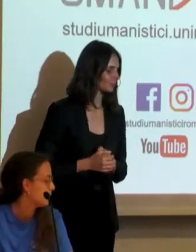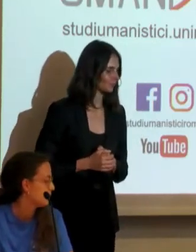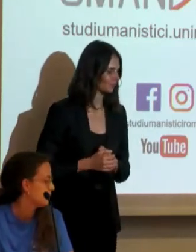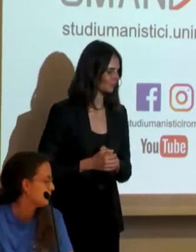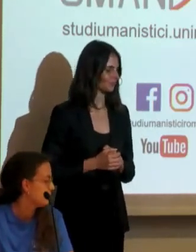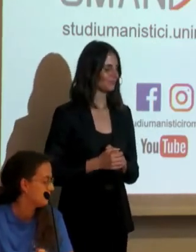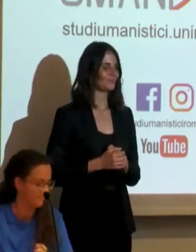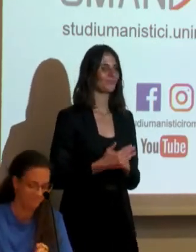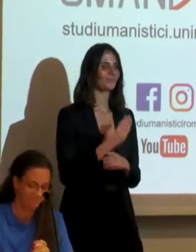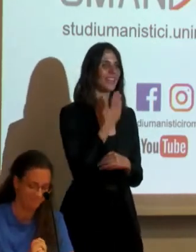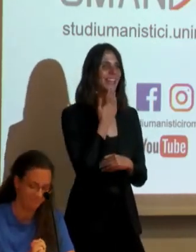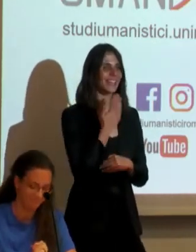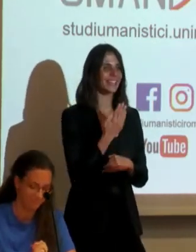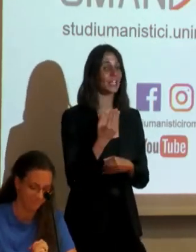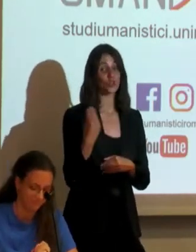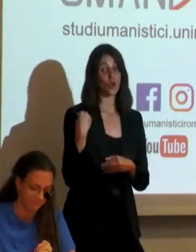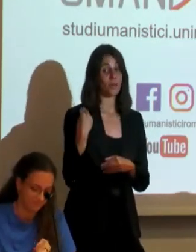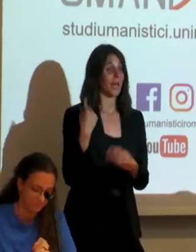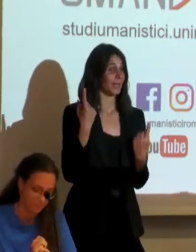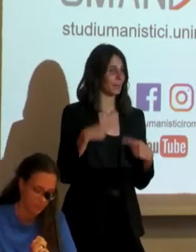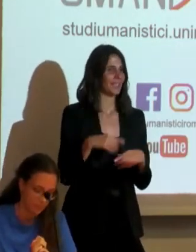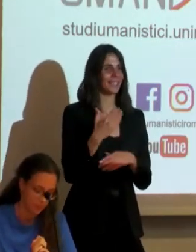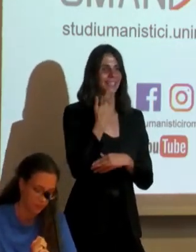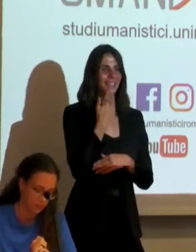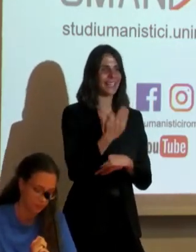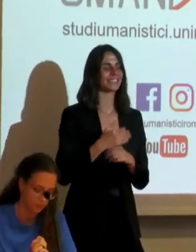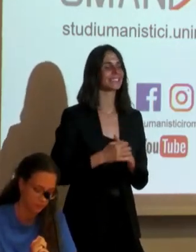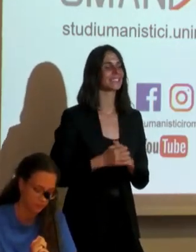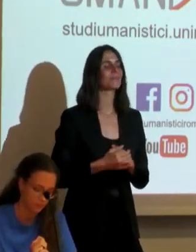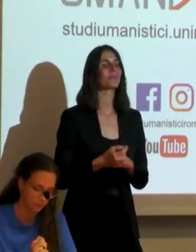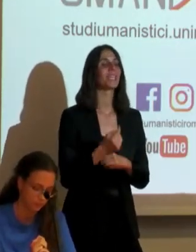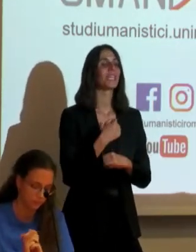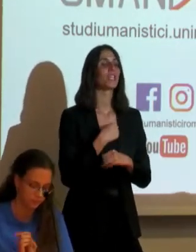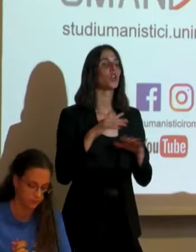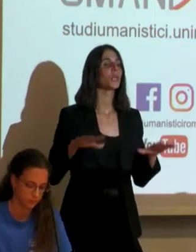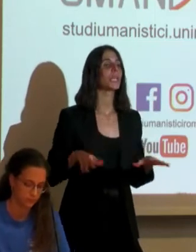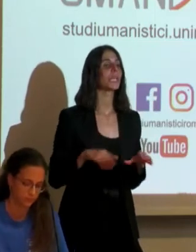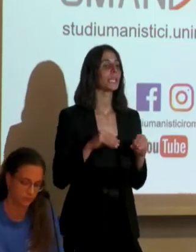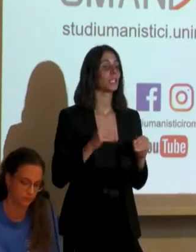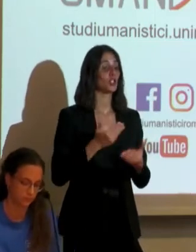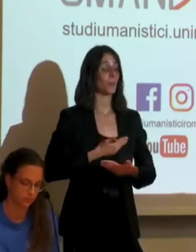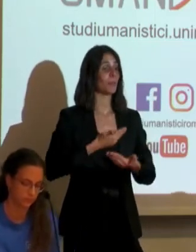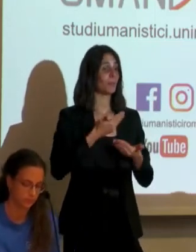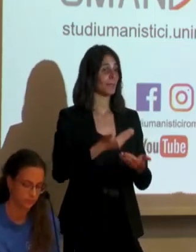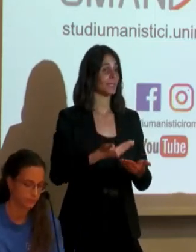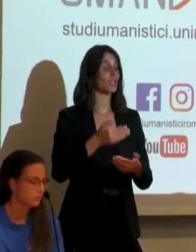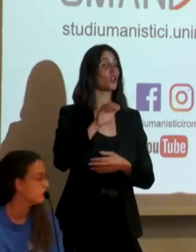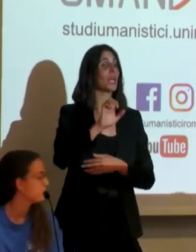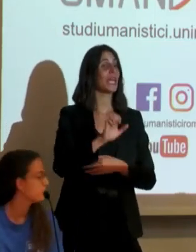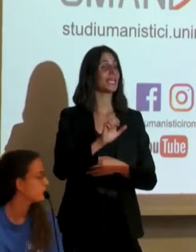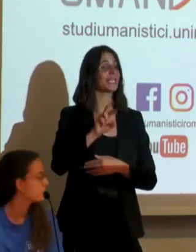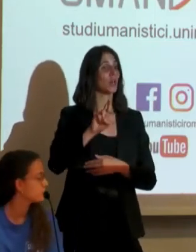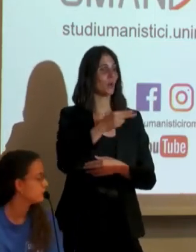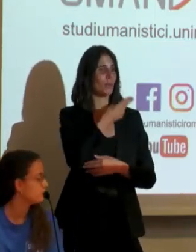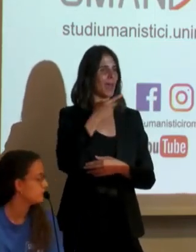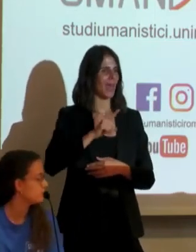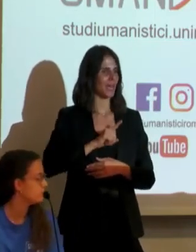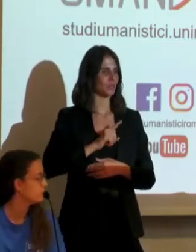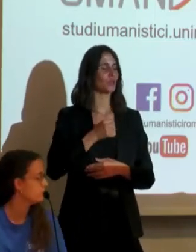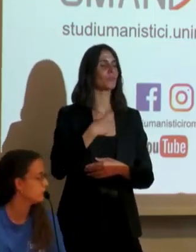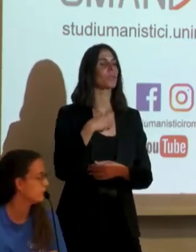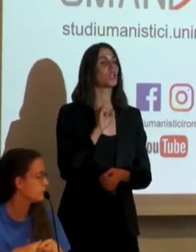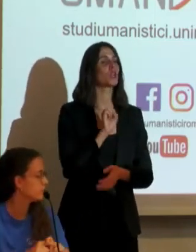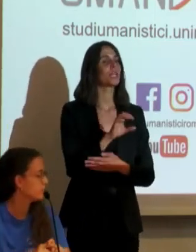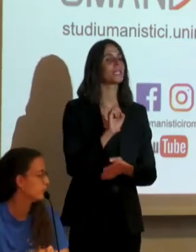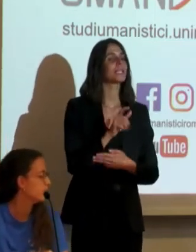D'accordo, grazie per la domanda. Inizio presentandomi, sono Elisa De Roberto e insegno linguistica italiana, la storia della